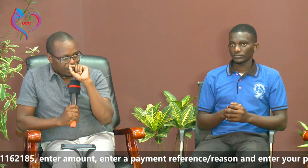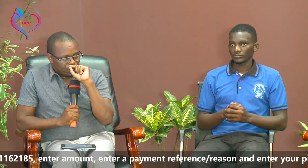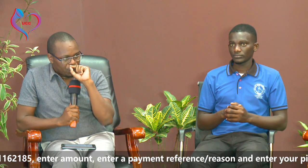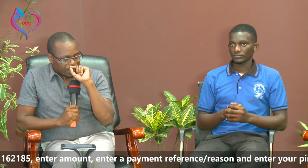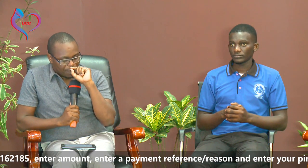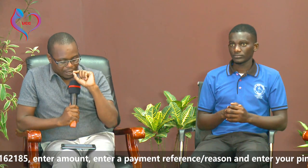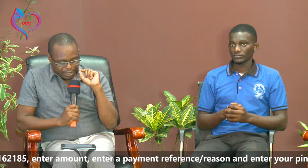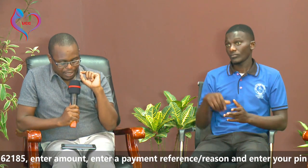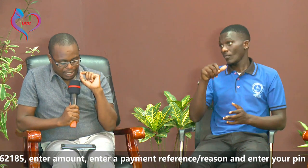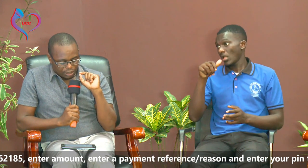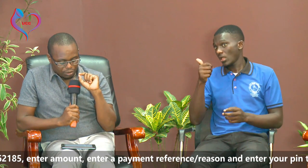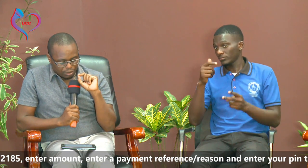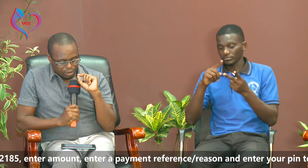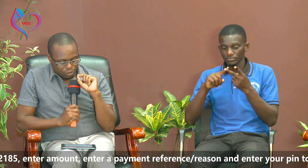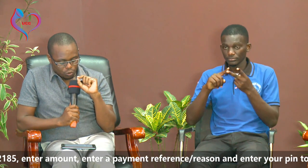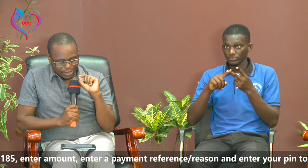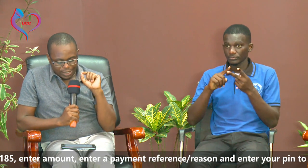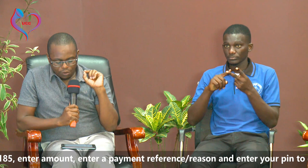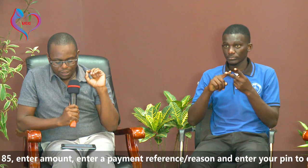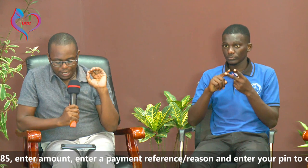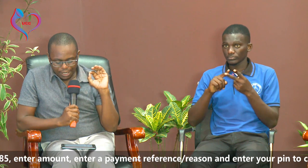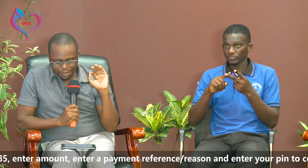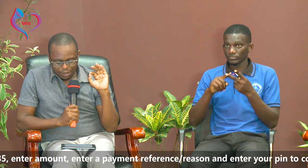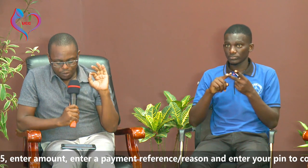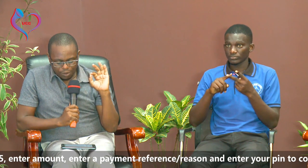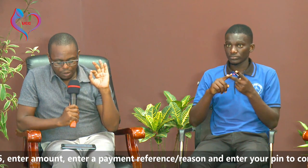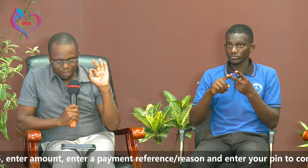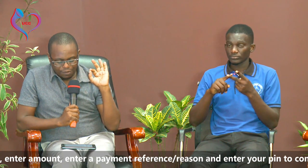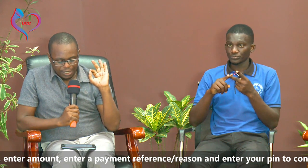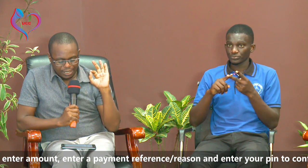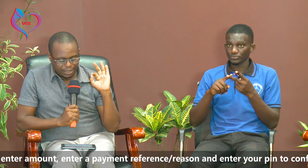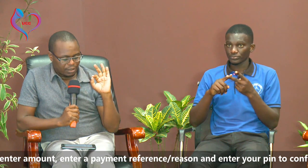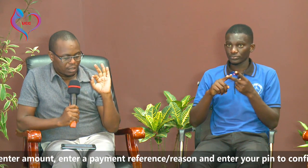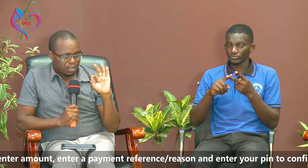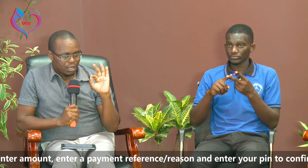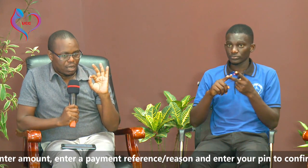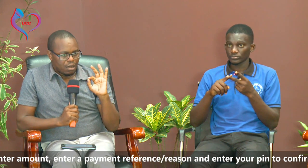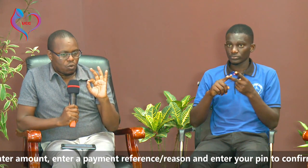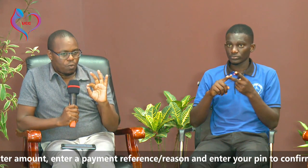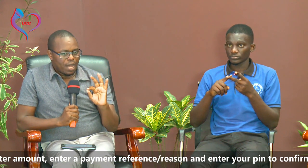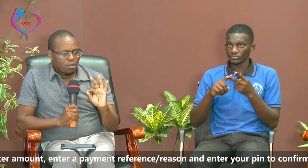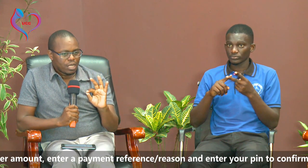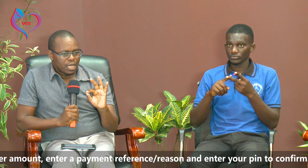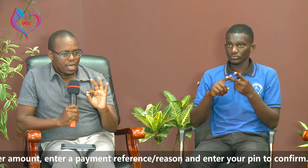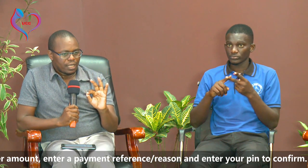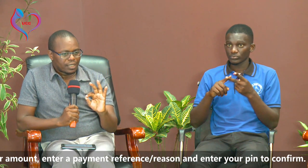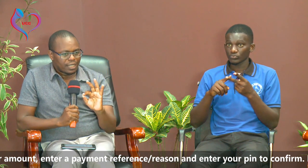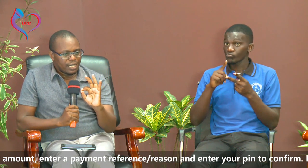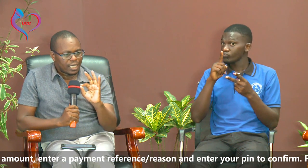Definition ya kubile gamba, dedication to a set of standards without deviating. Okubango ina is a